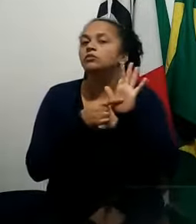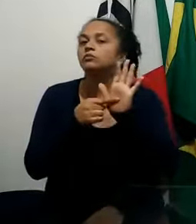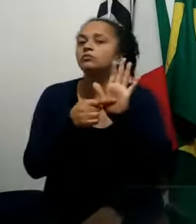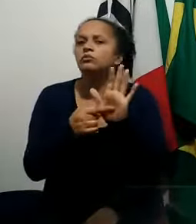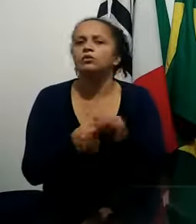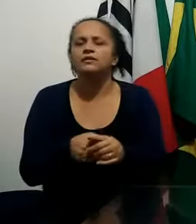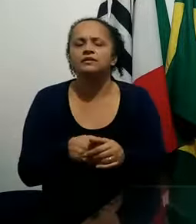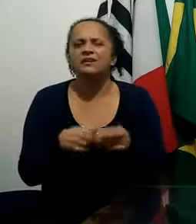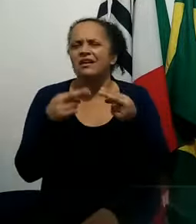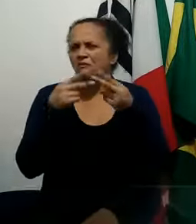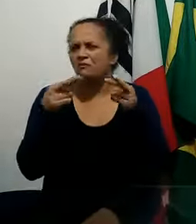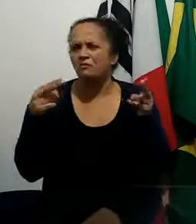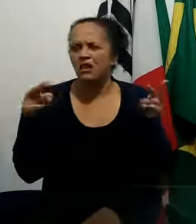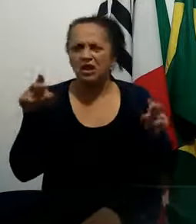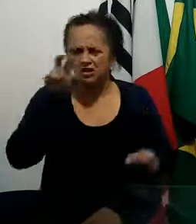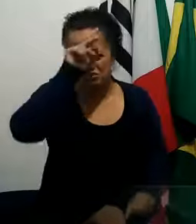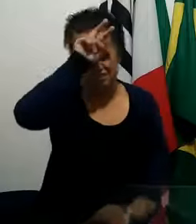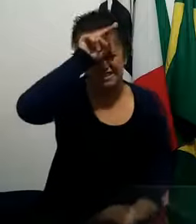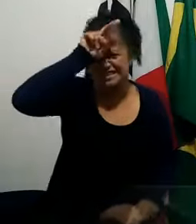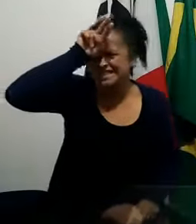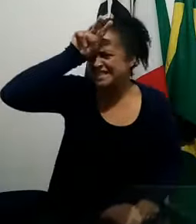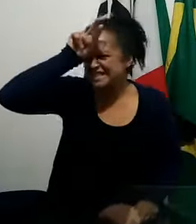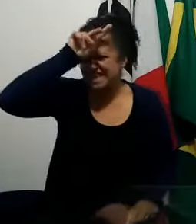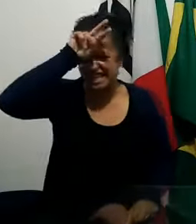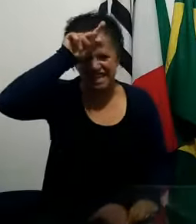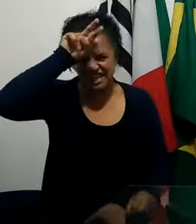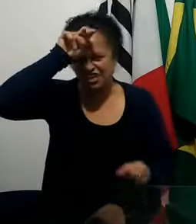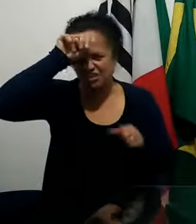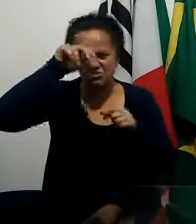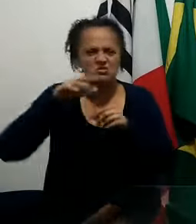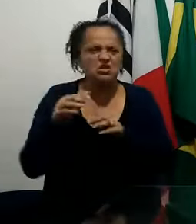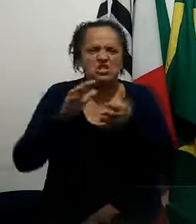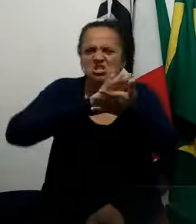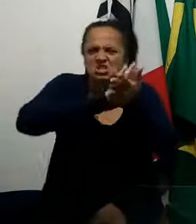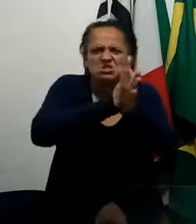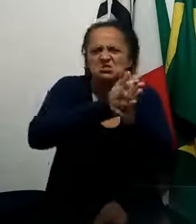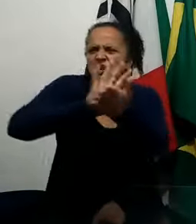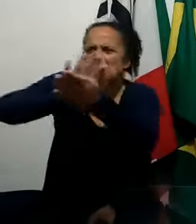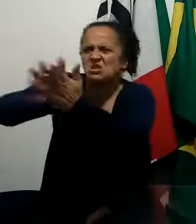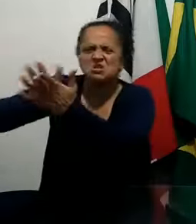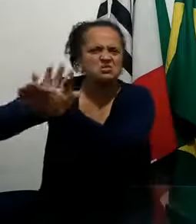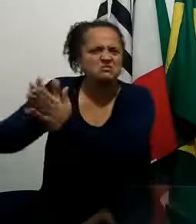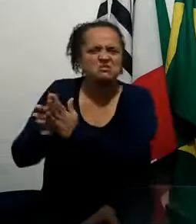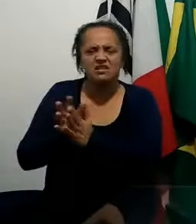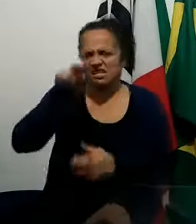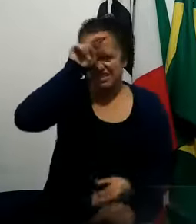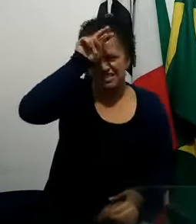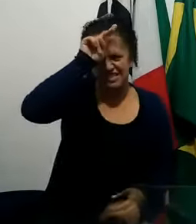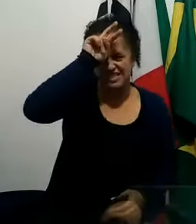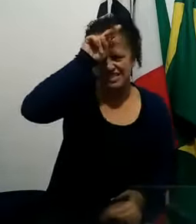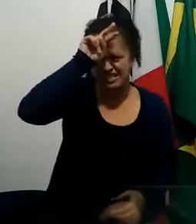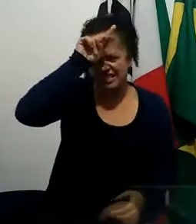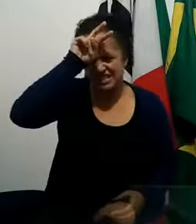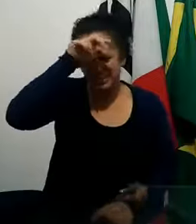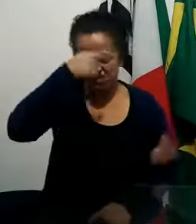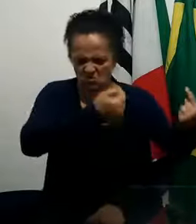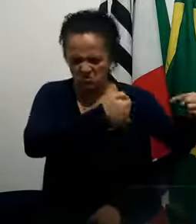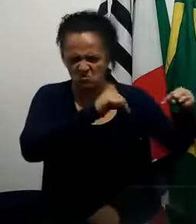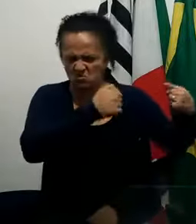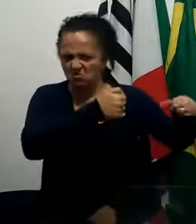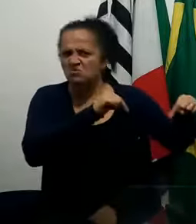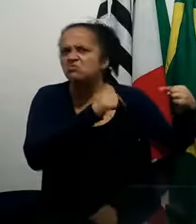gafanhotos com poder como de um escorpião. E são demônios, esses gafanhotos são demônios,